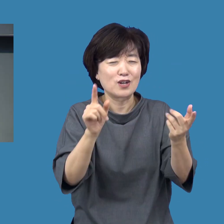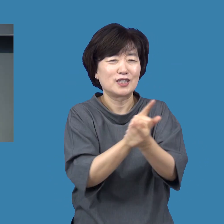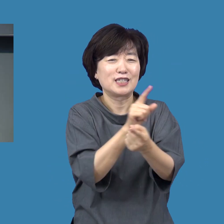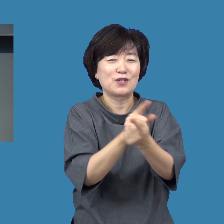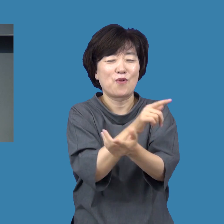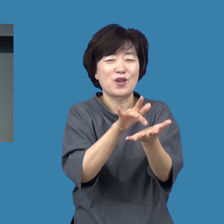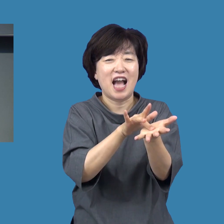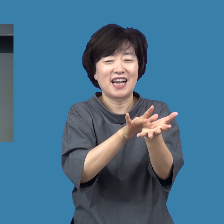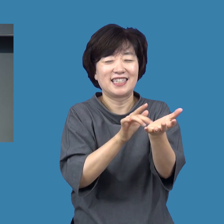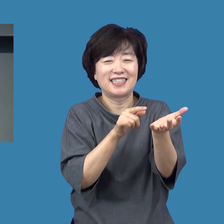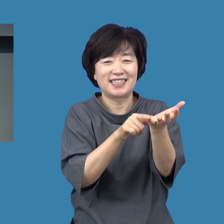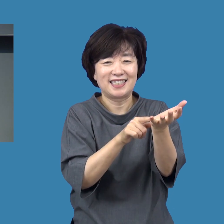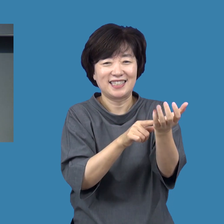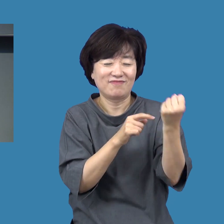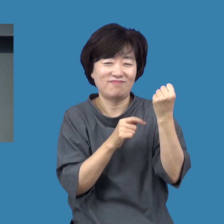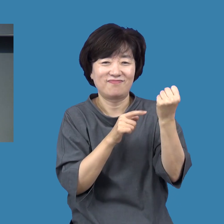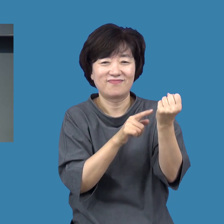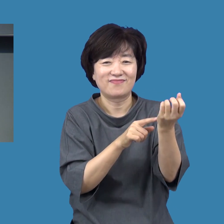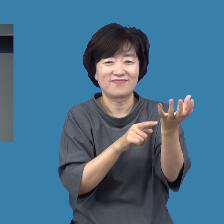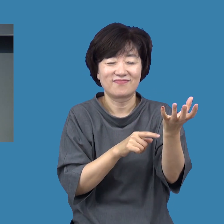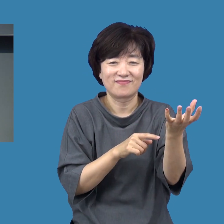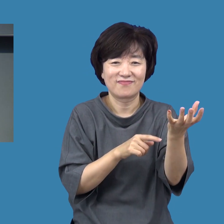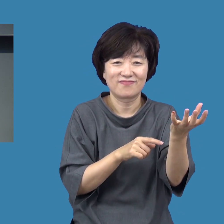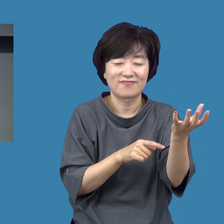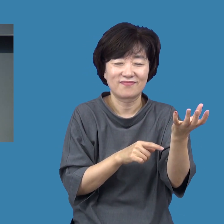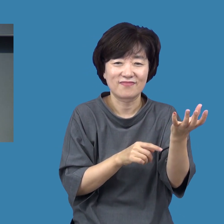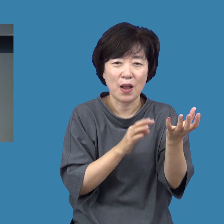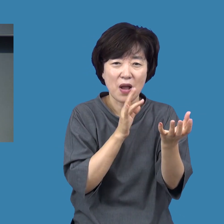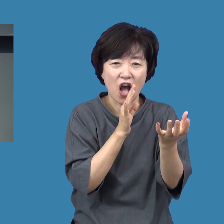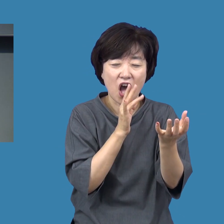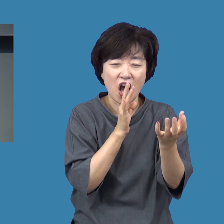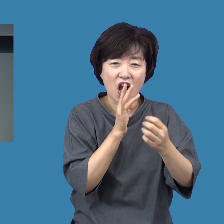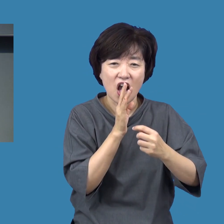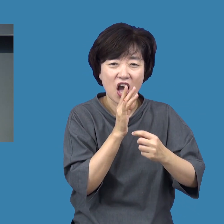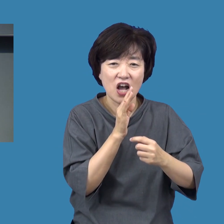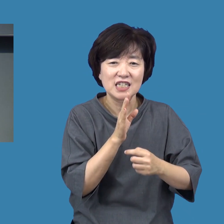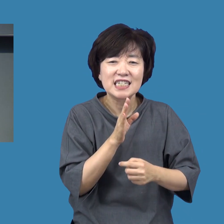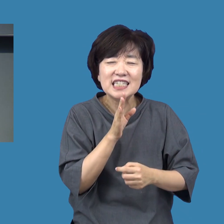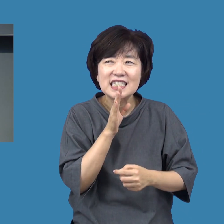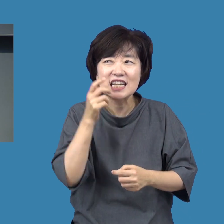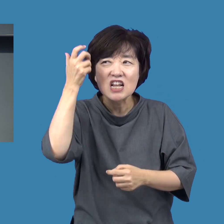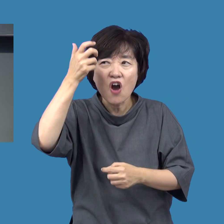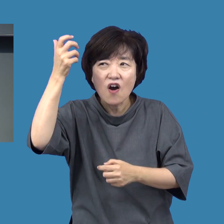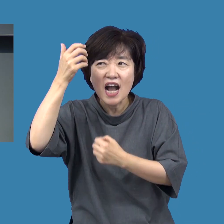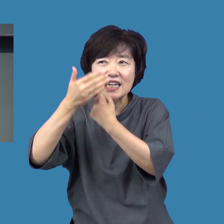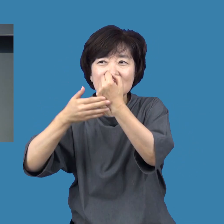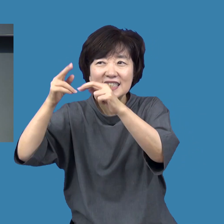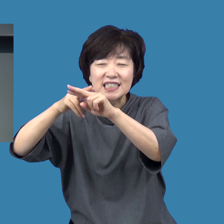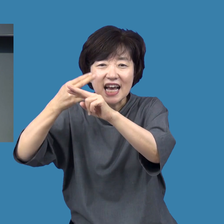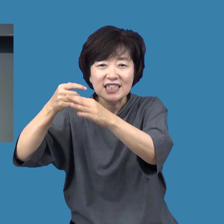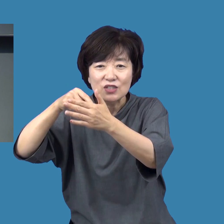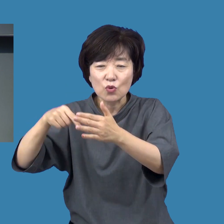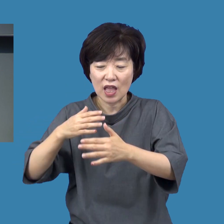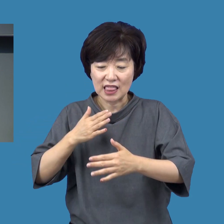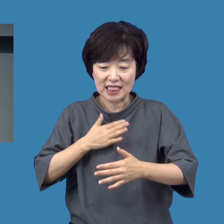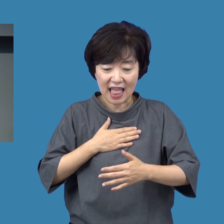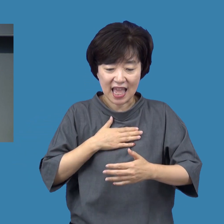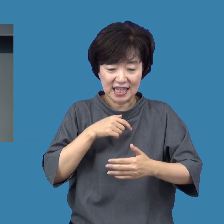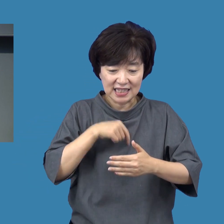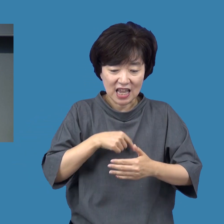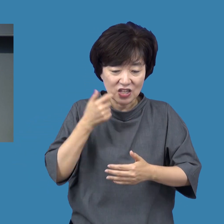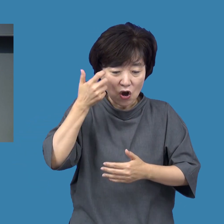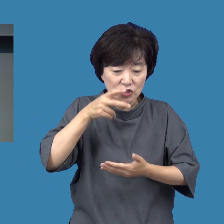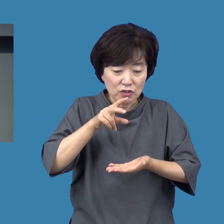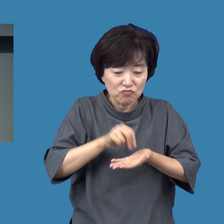만병통치약이야. 그런데 그럴 수밖에 없는 게 이 신령한 은사들 중에서 우리 자신의 영적인 문제에 대해서 쓰일